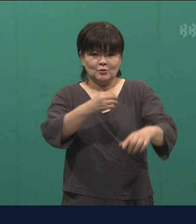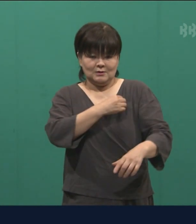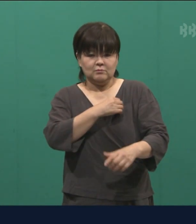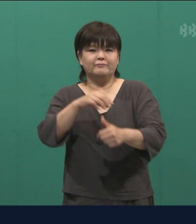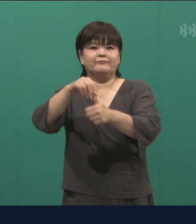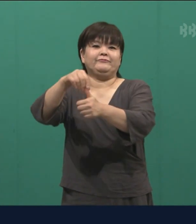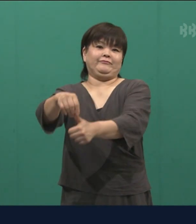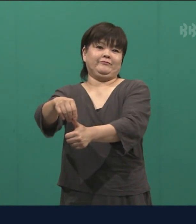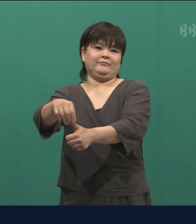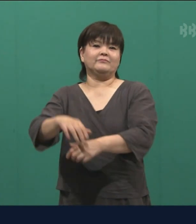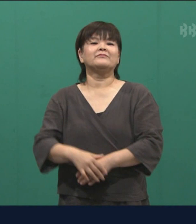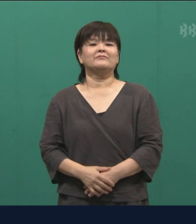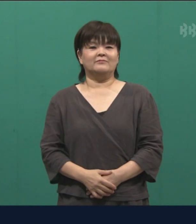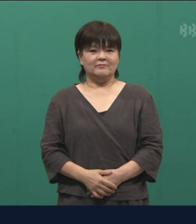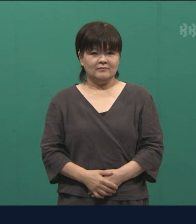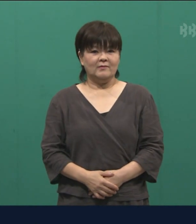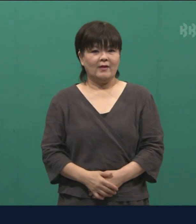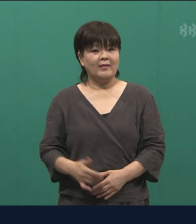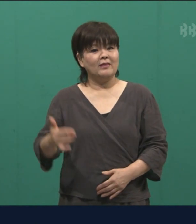置しています。